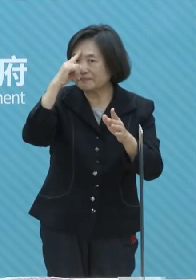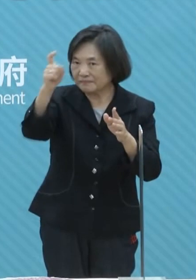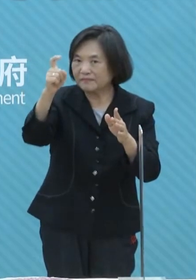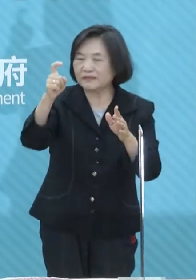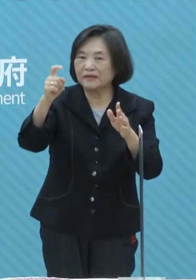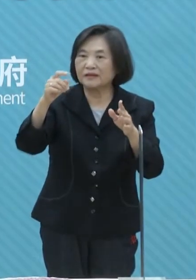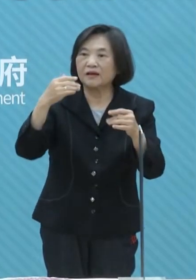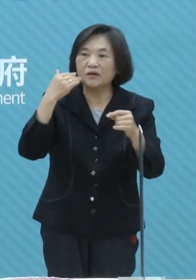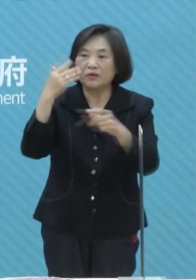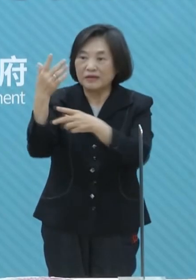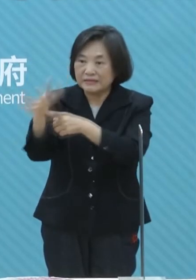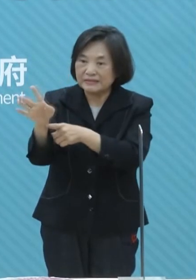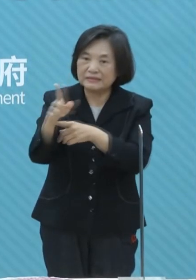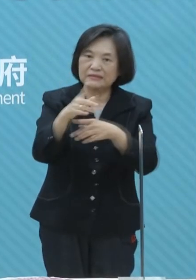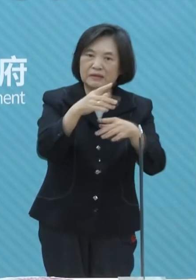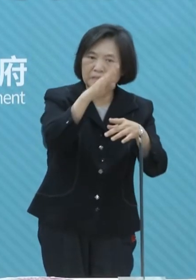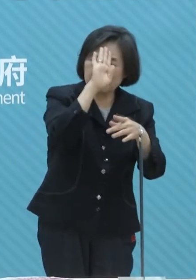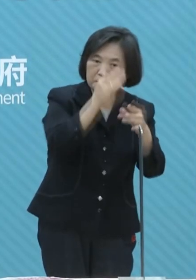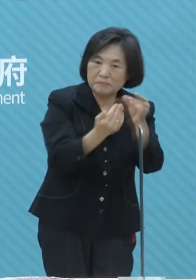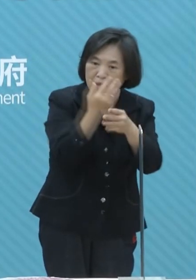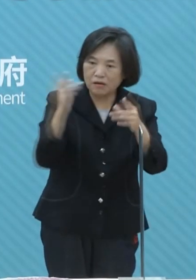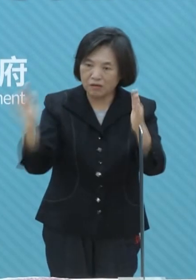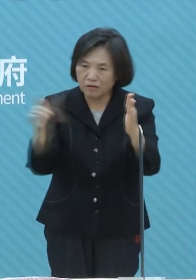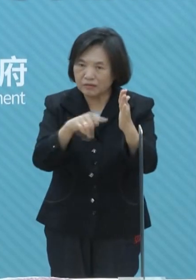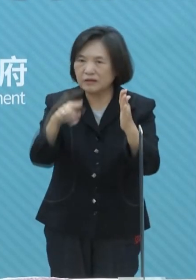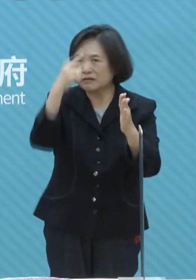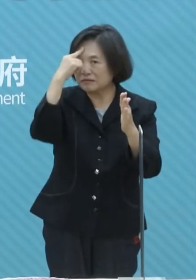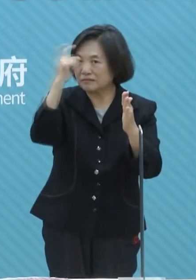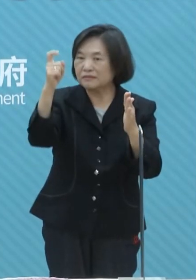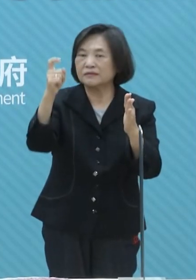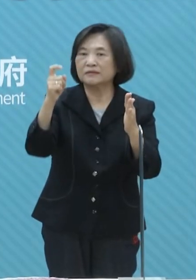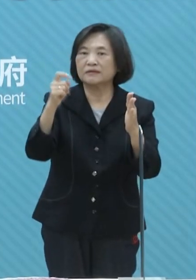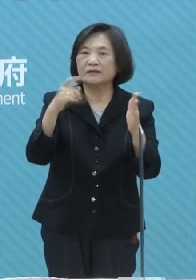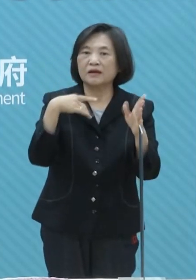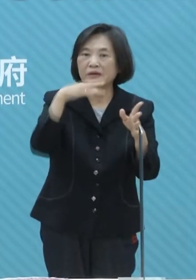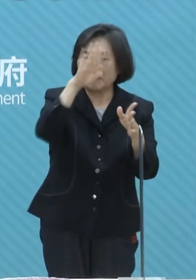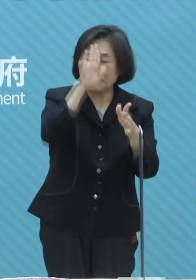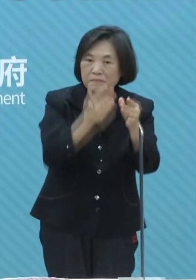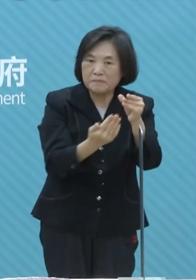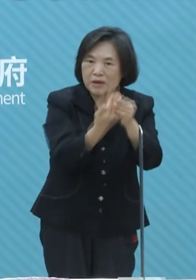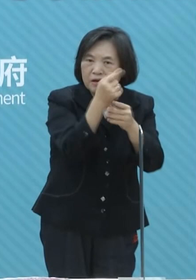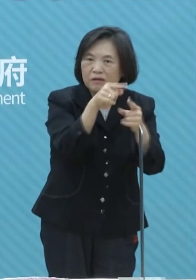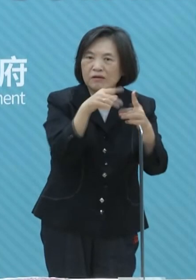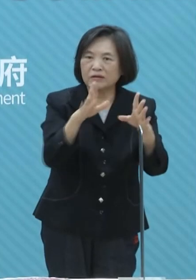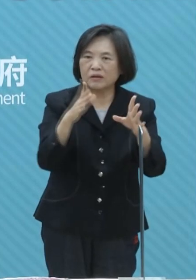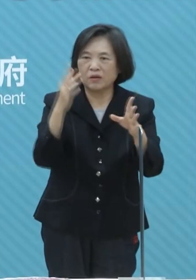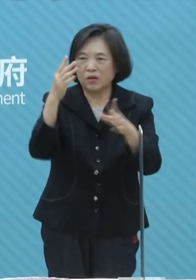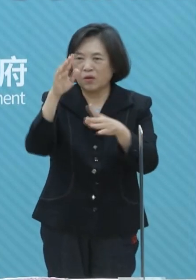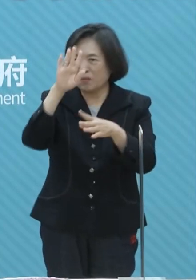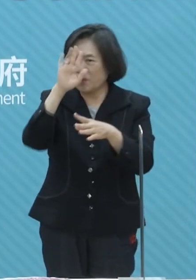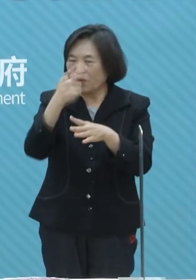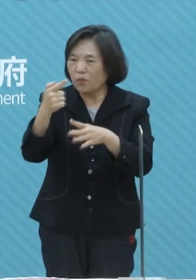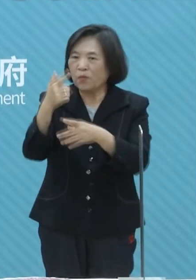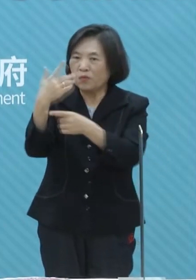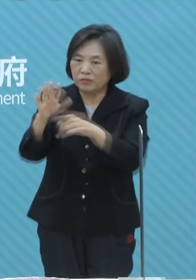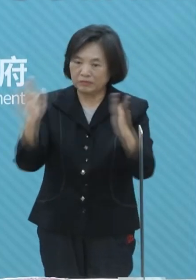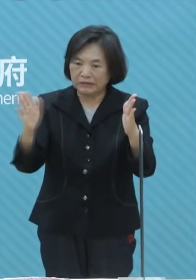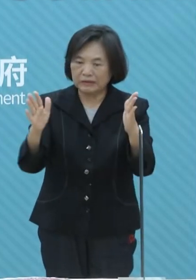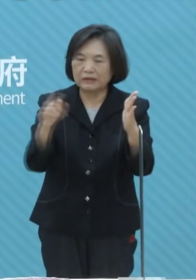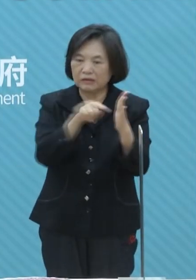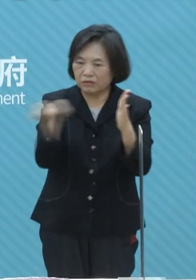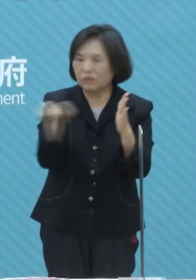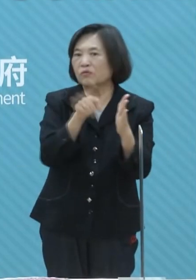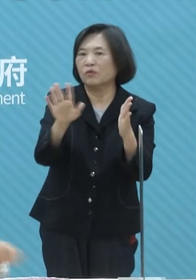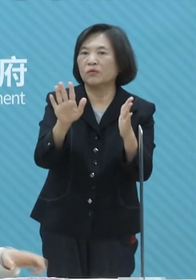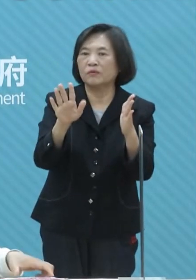概10天了，有的甚至会更长一点，因为从这个得病到会重症死亡，不会马上出现，会慢一